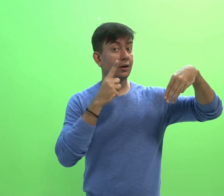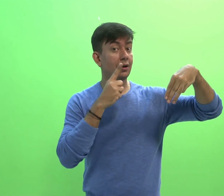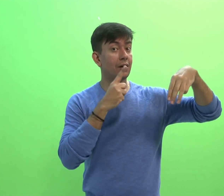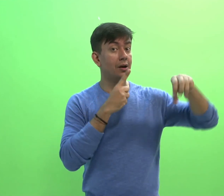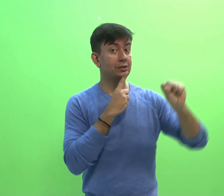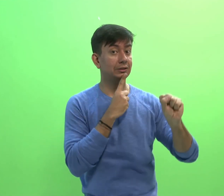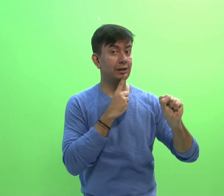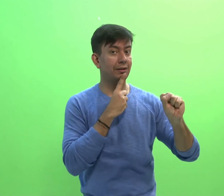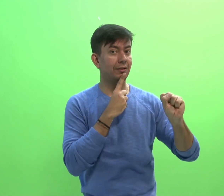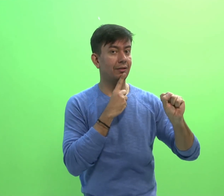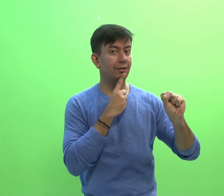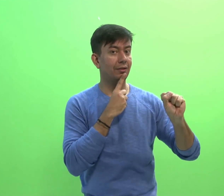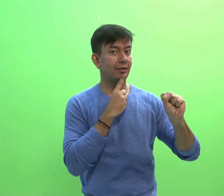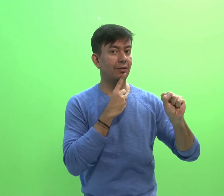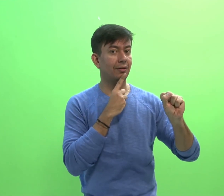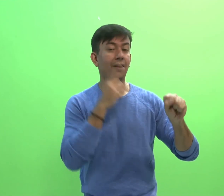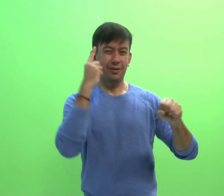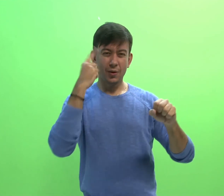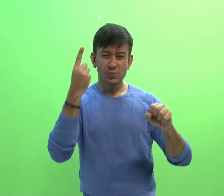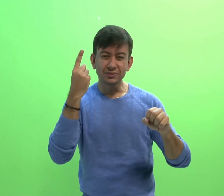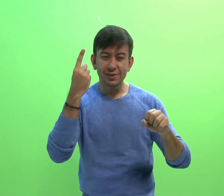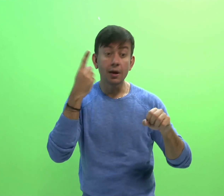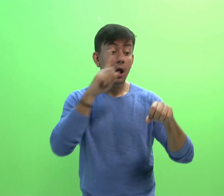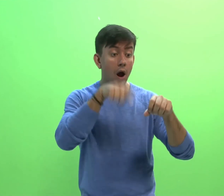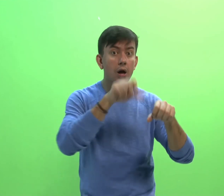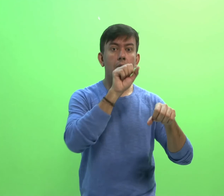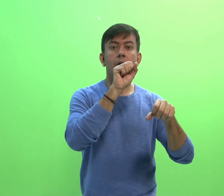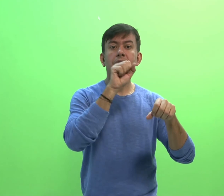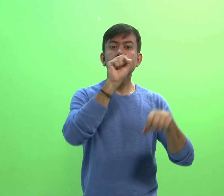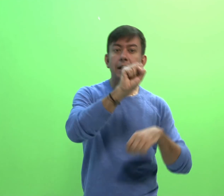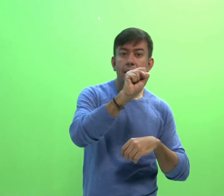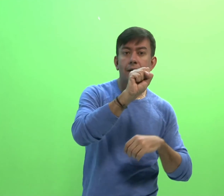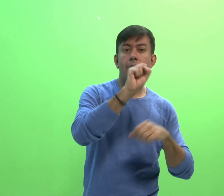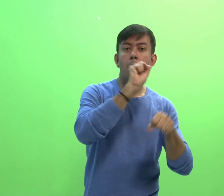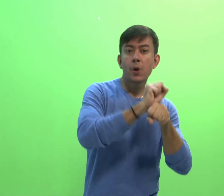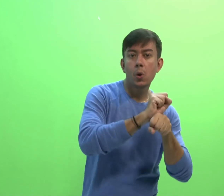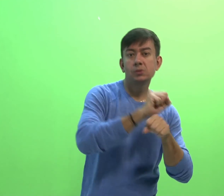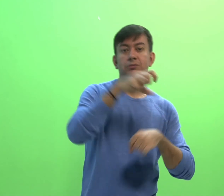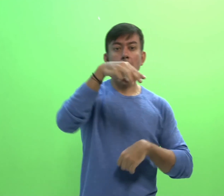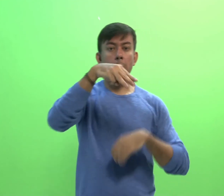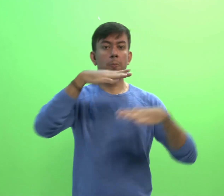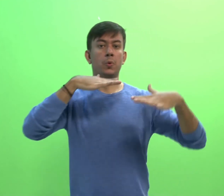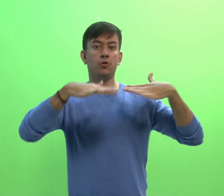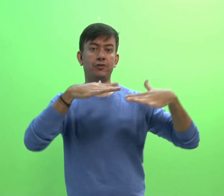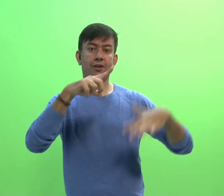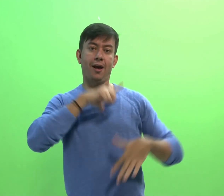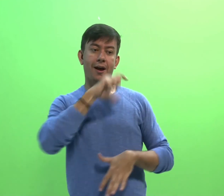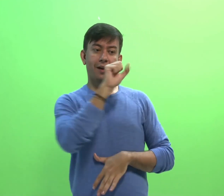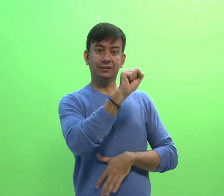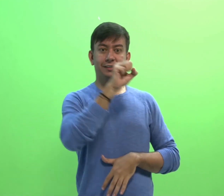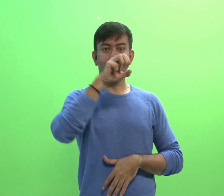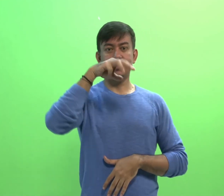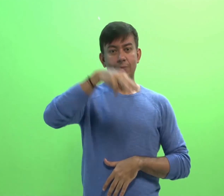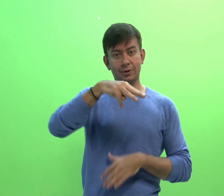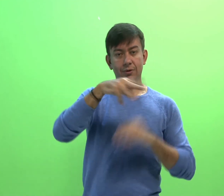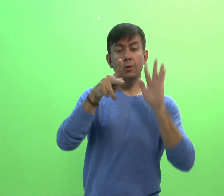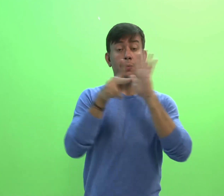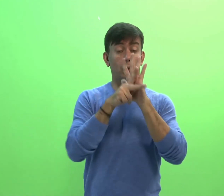Entenderam? Então, é onde tem movimento suspenso e com movimento. Então, essas